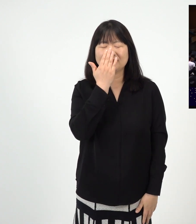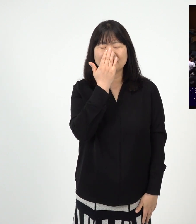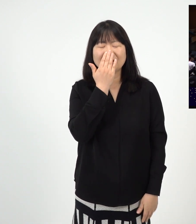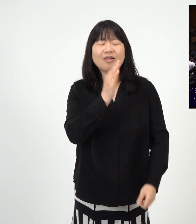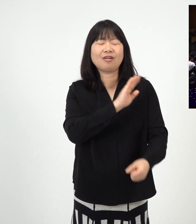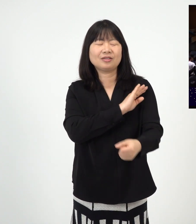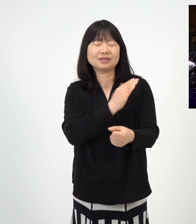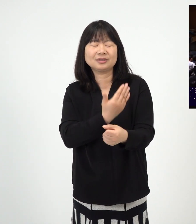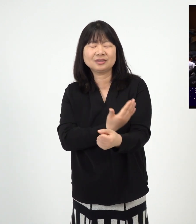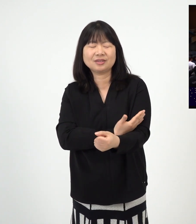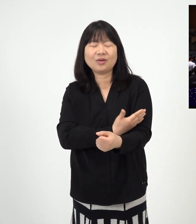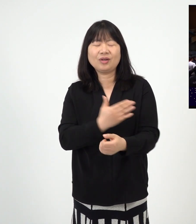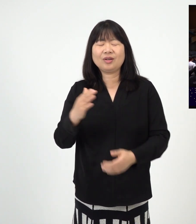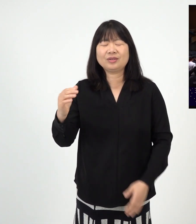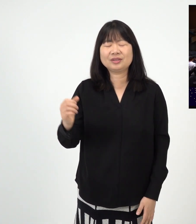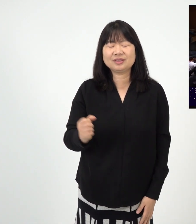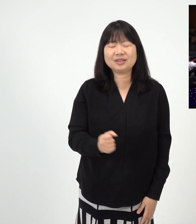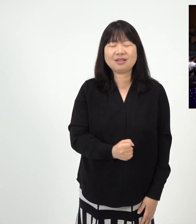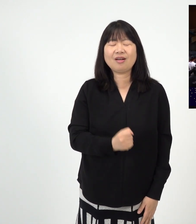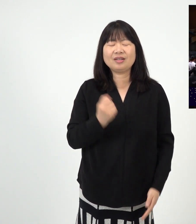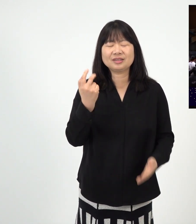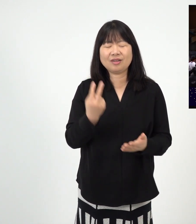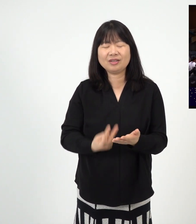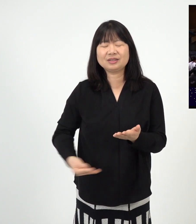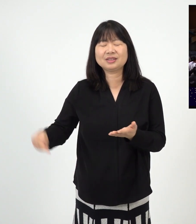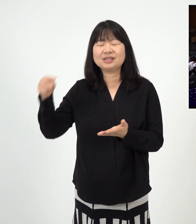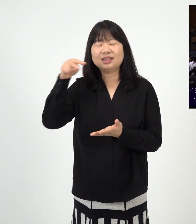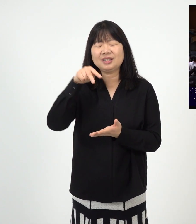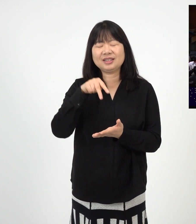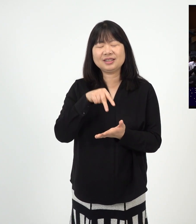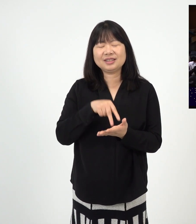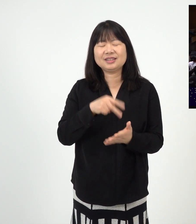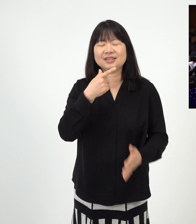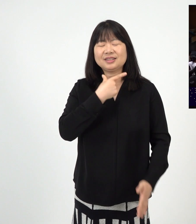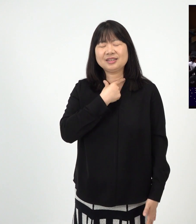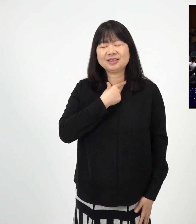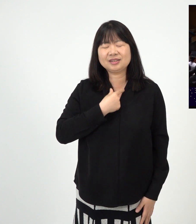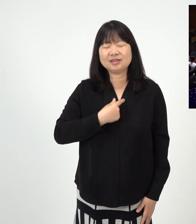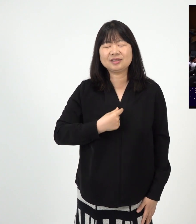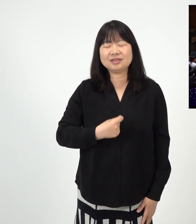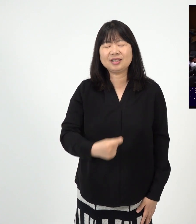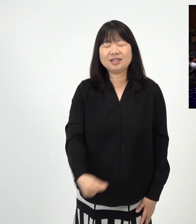선한 능력으로 일어서리.